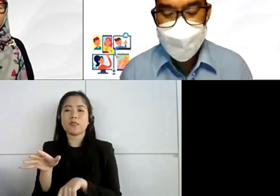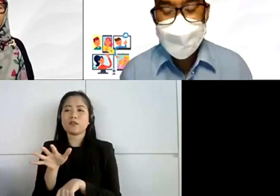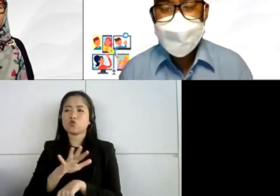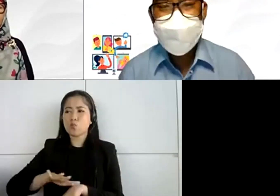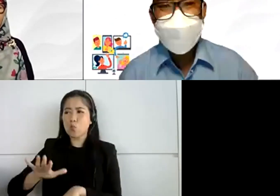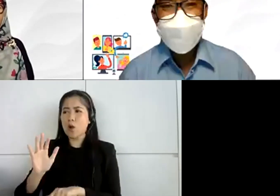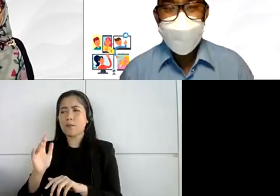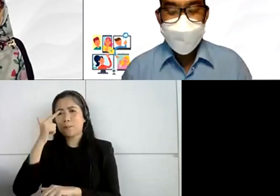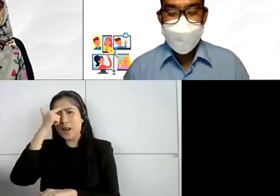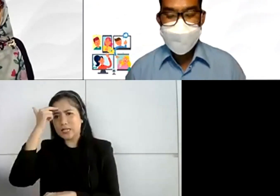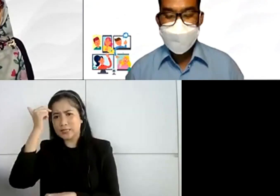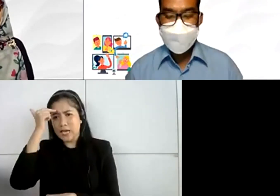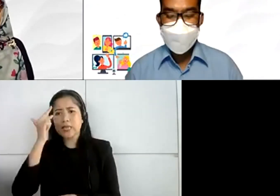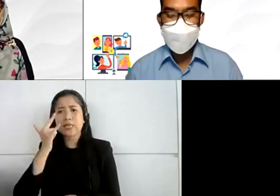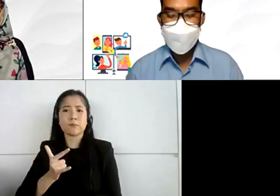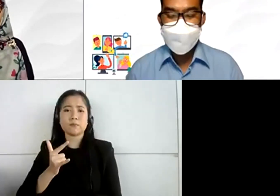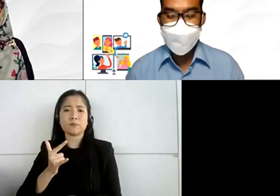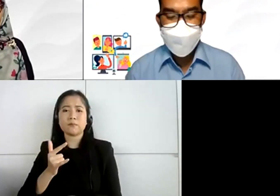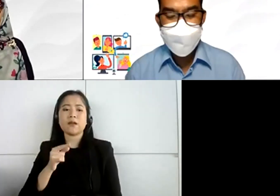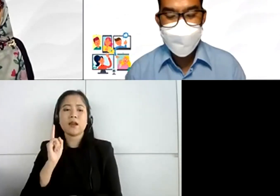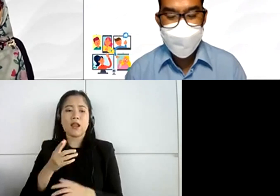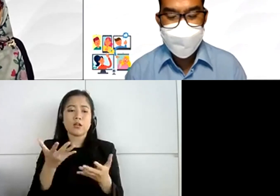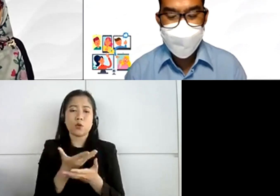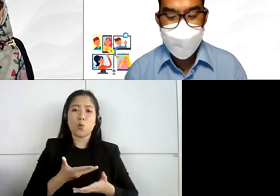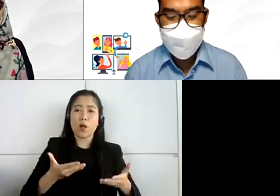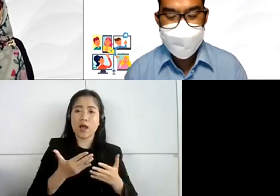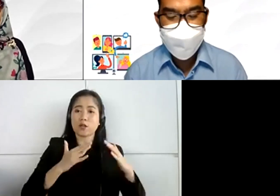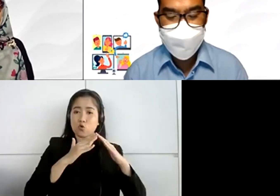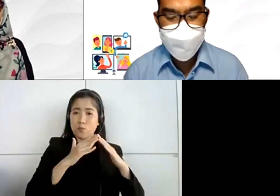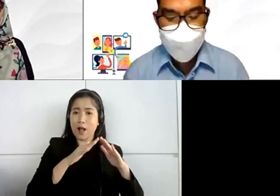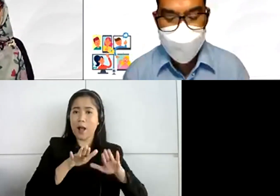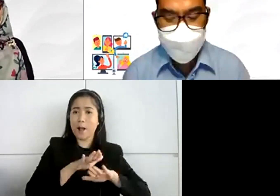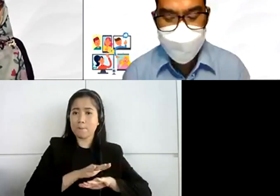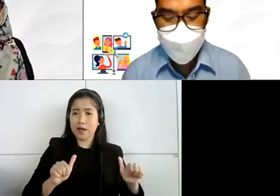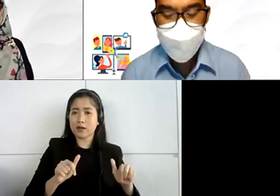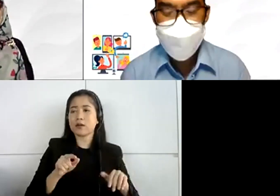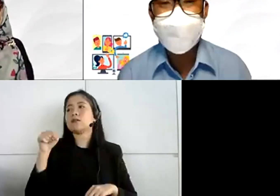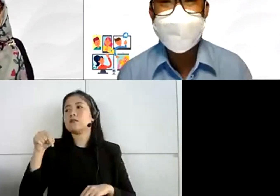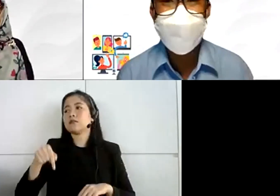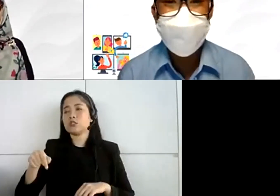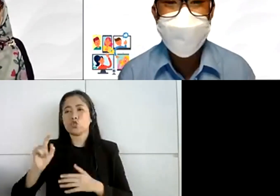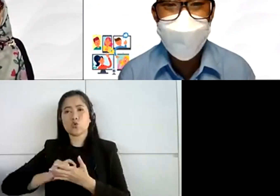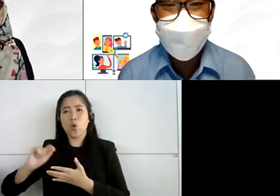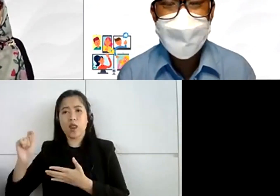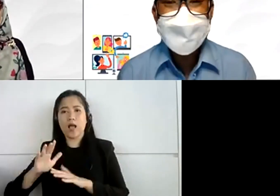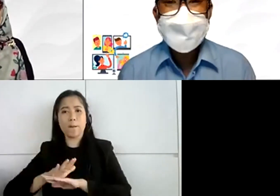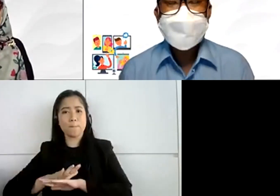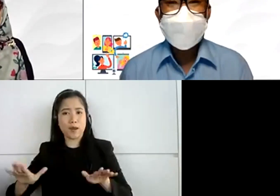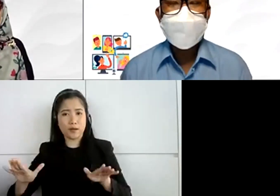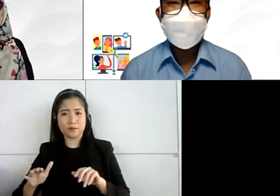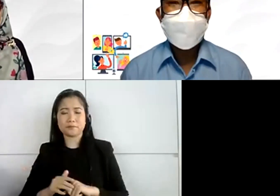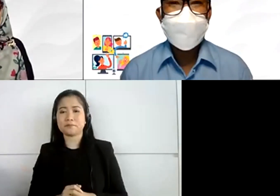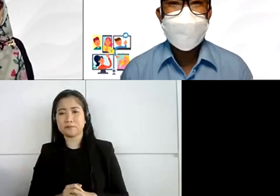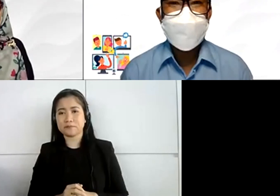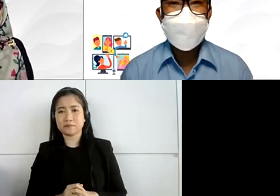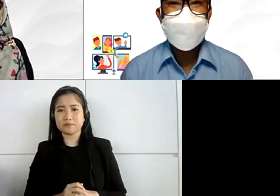ini dengan lingkungan belajar yang aman di rumah dan juga di sekolah saat mereka sudah boleh bersekolah kembali. Sekali